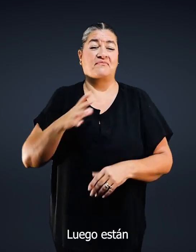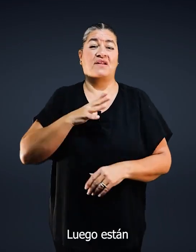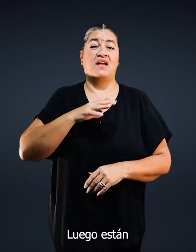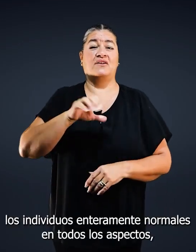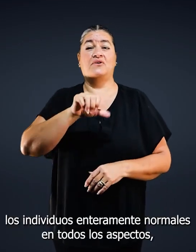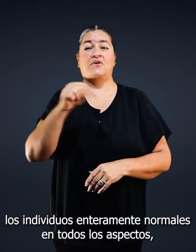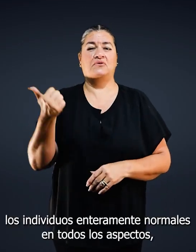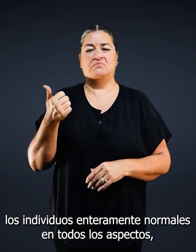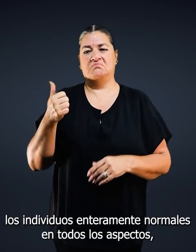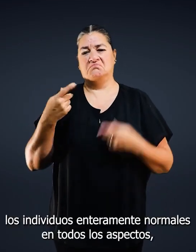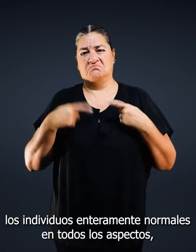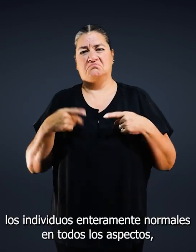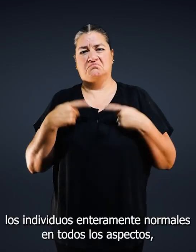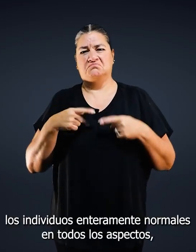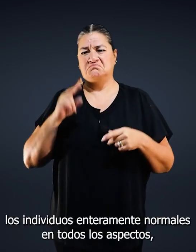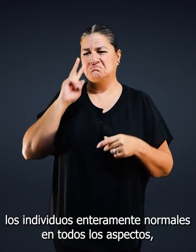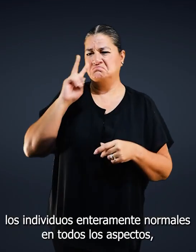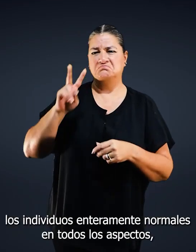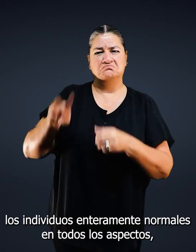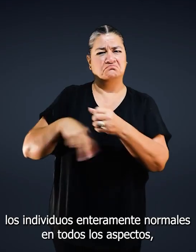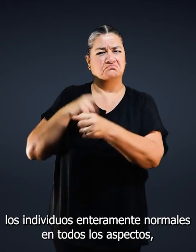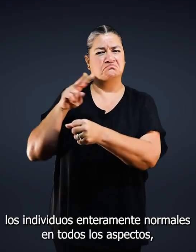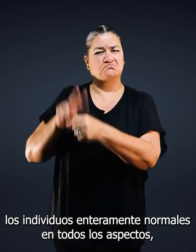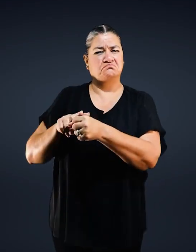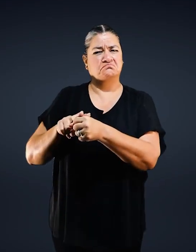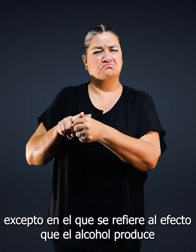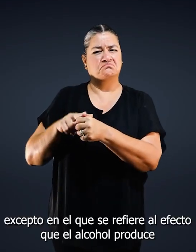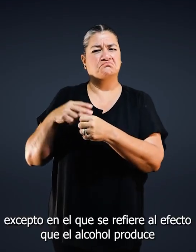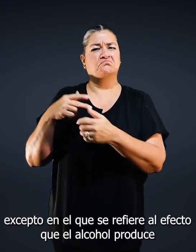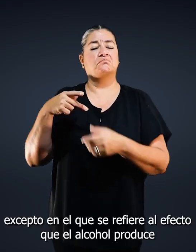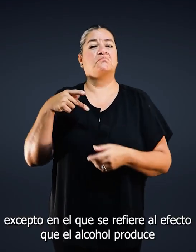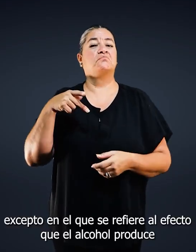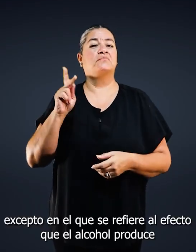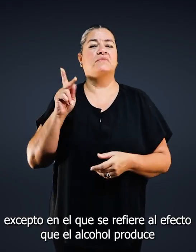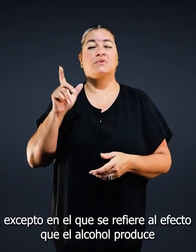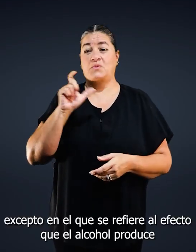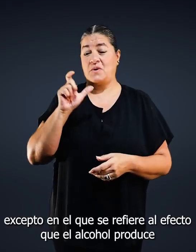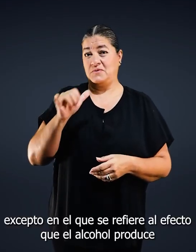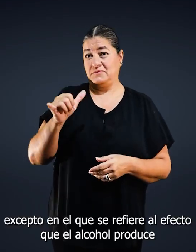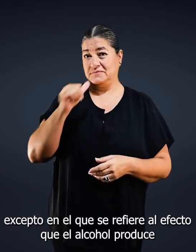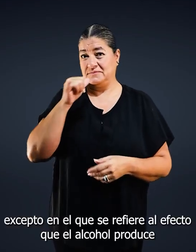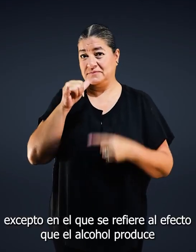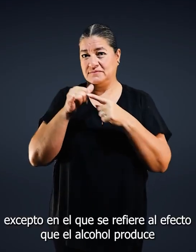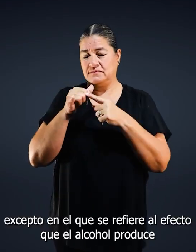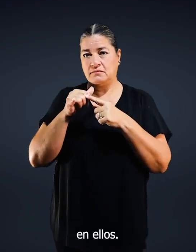Luego están los individuos enteramente normales en todos los aspectos, excepto en el que se refiere al efecto que el alcohol produce en